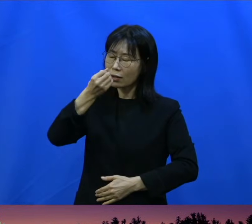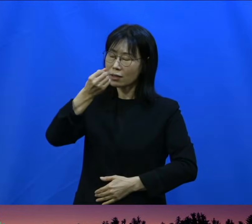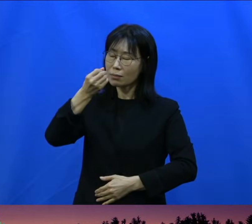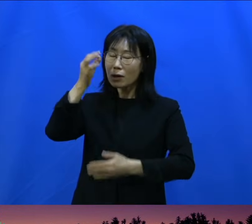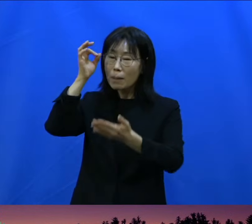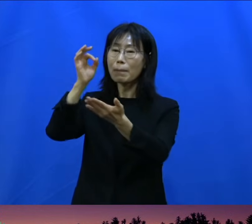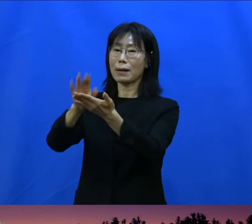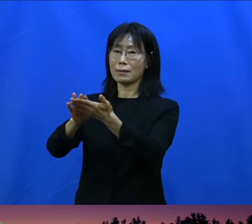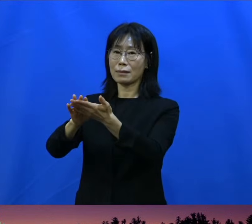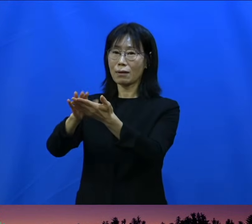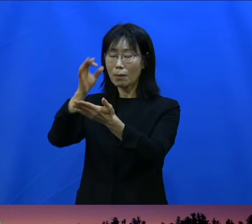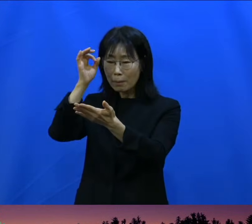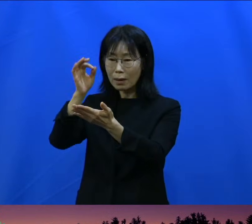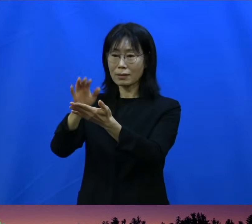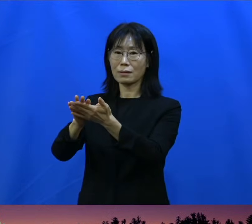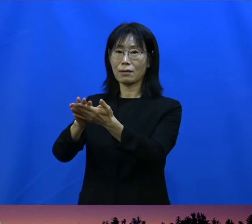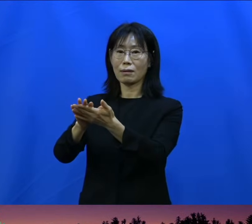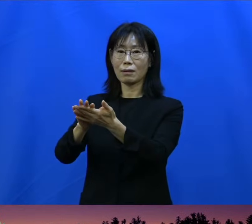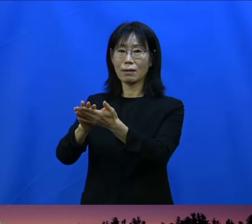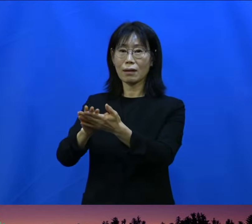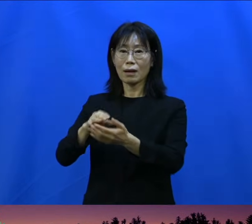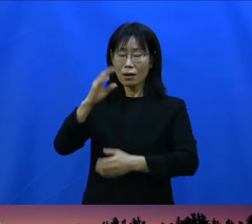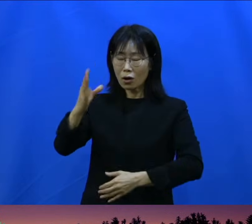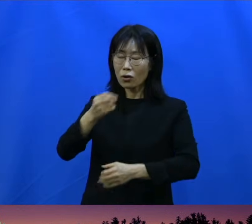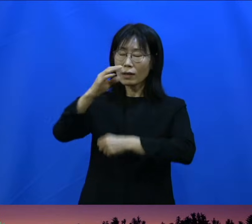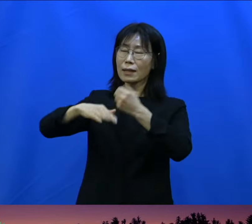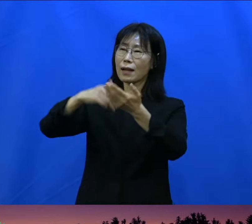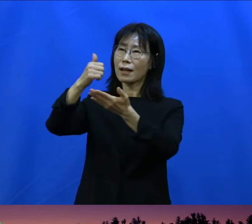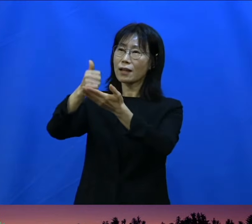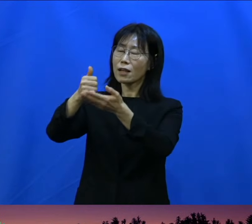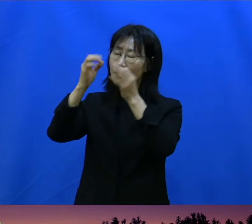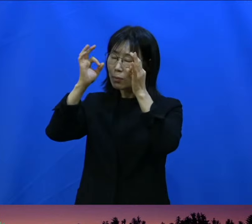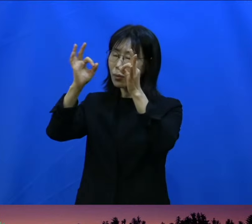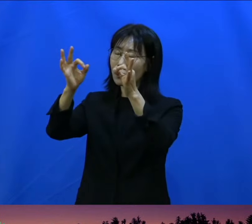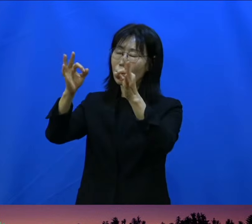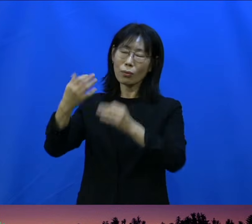그 거룩과 온몸으로 부딪히고 그 거룩하심에 압도를 당하고,